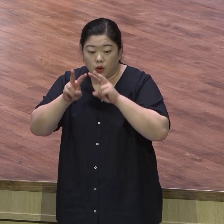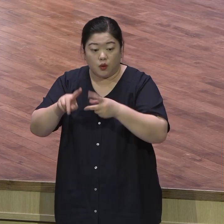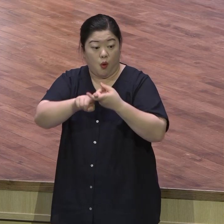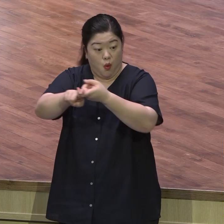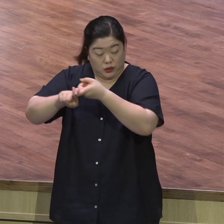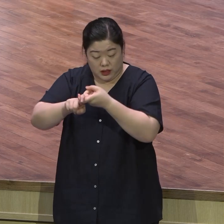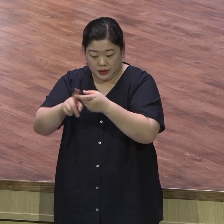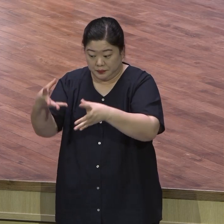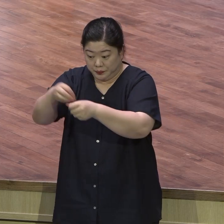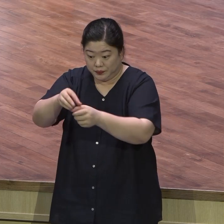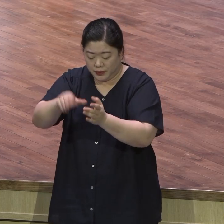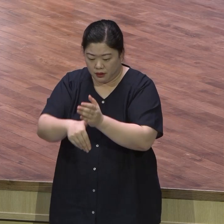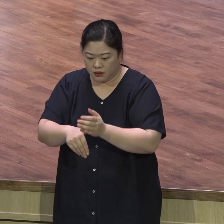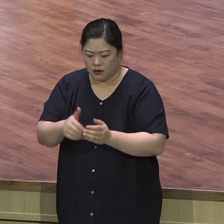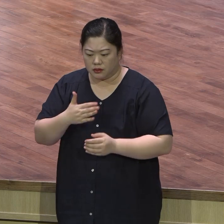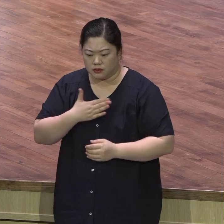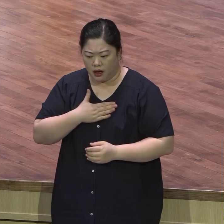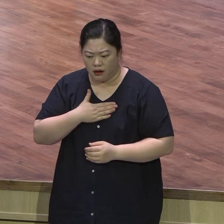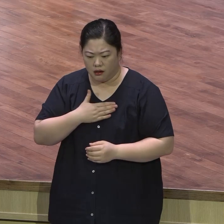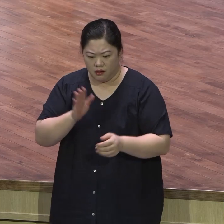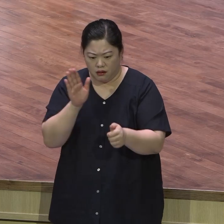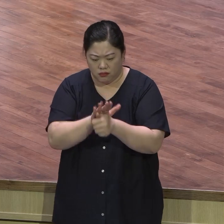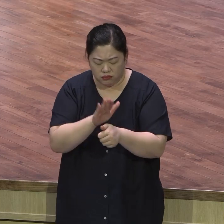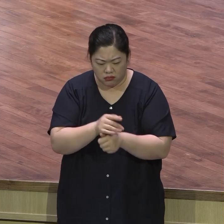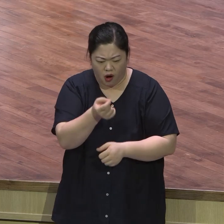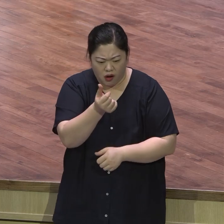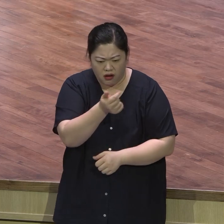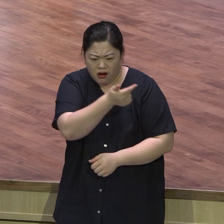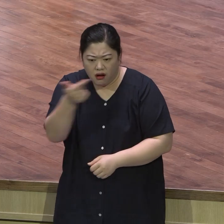앞에서 같이 힘을 합쳐서 헌신하는 거 이거.